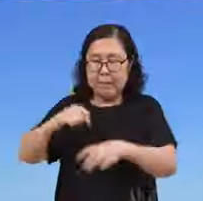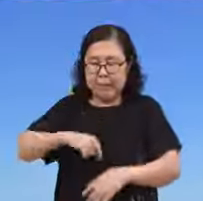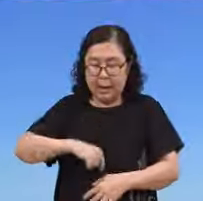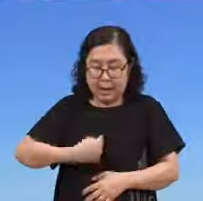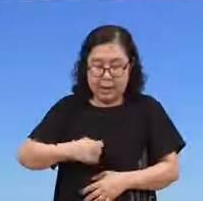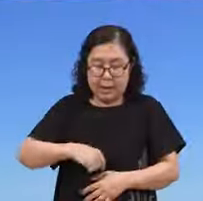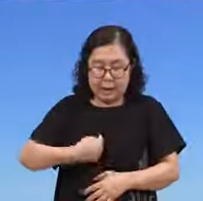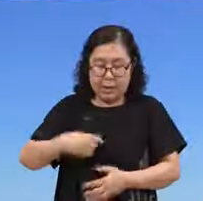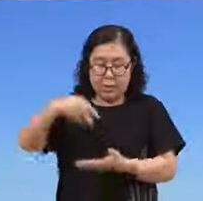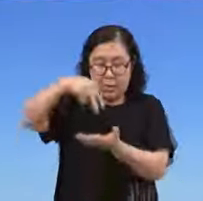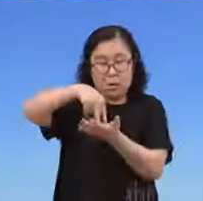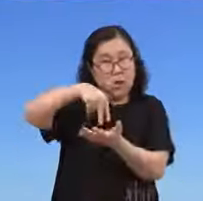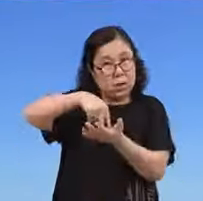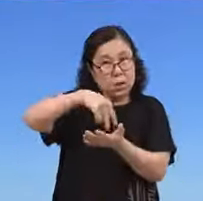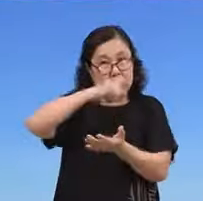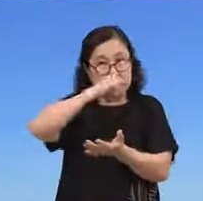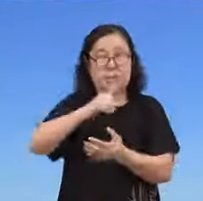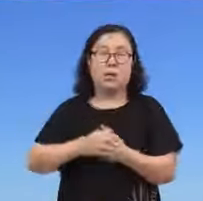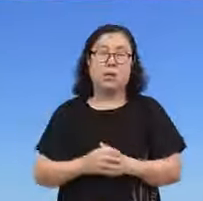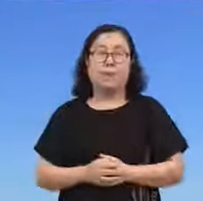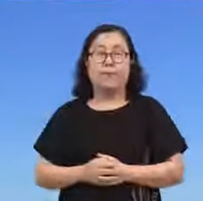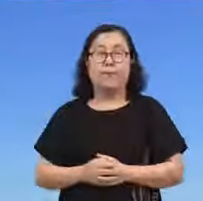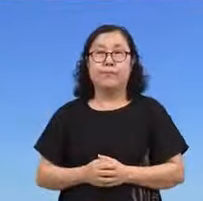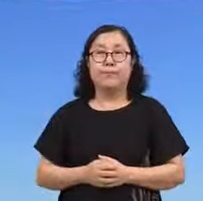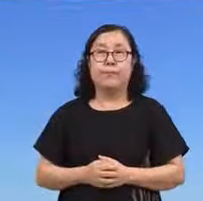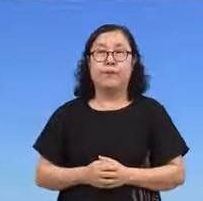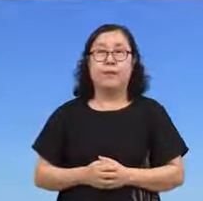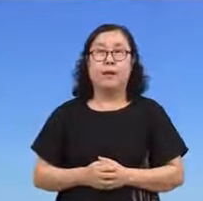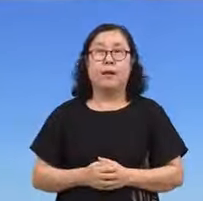그래서 이런 처절한 고백이 일어나는 거거든요.